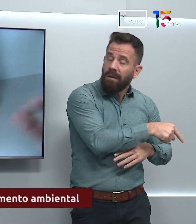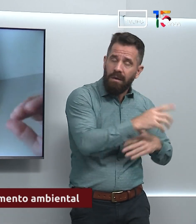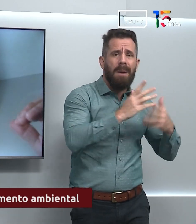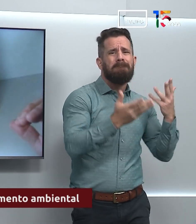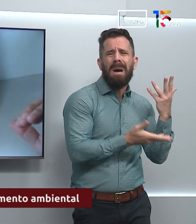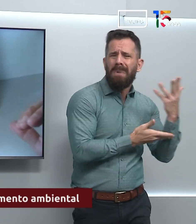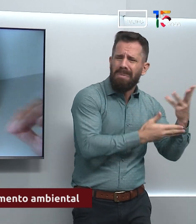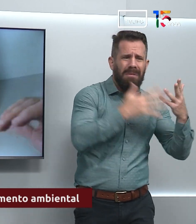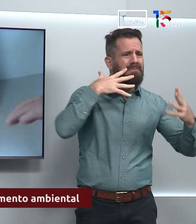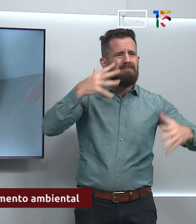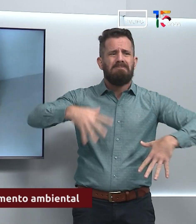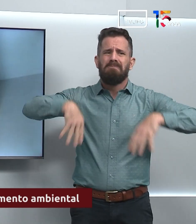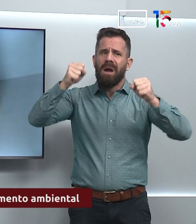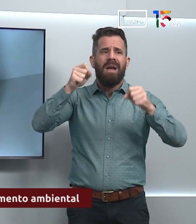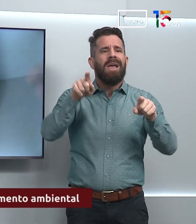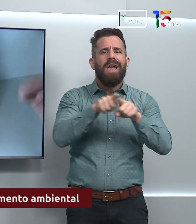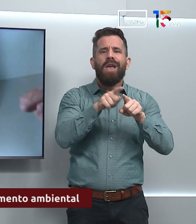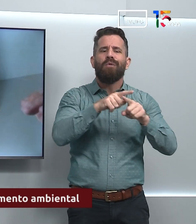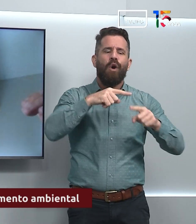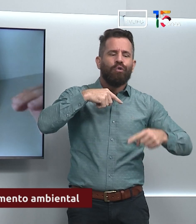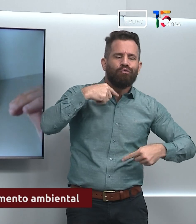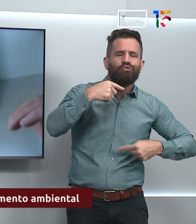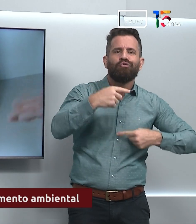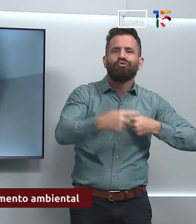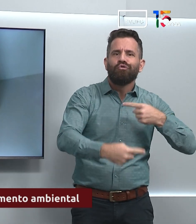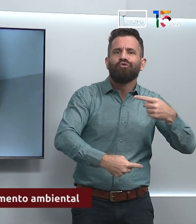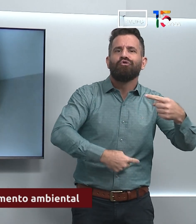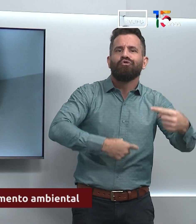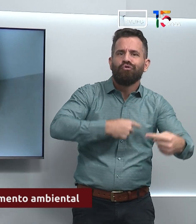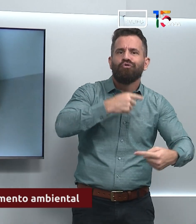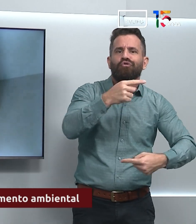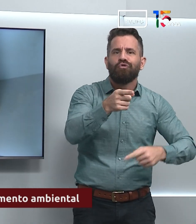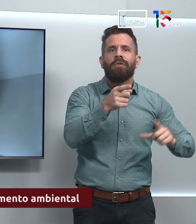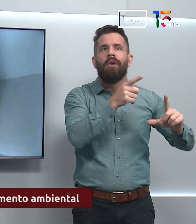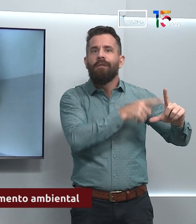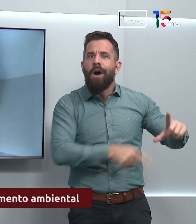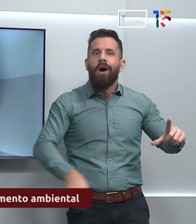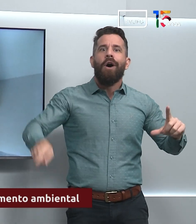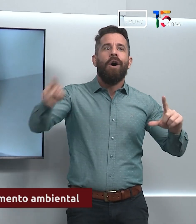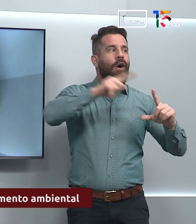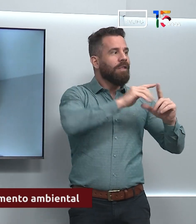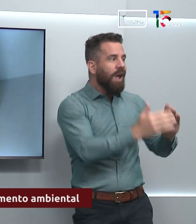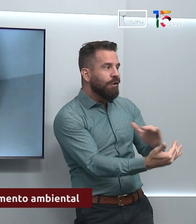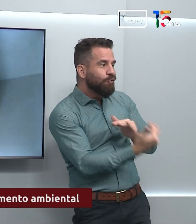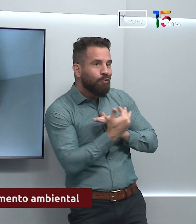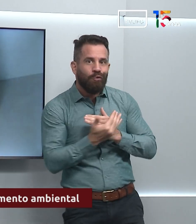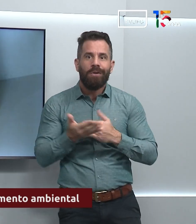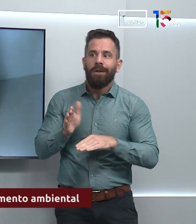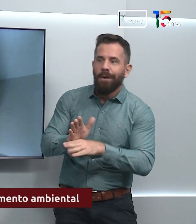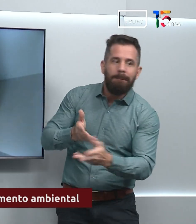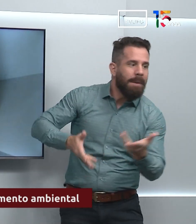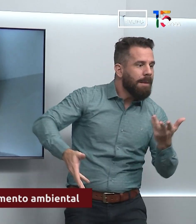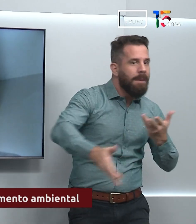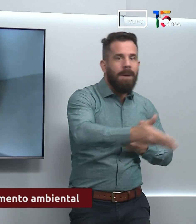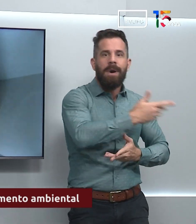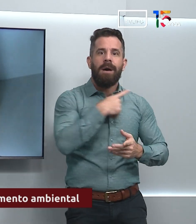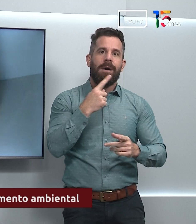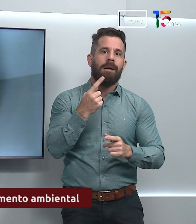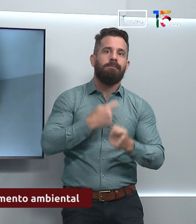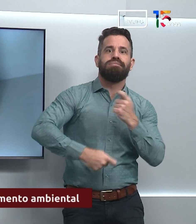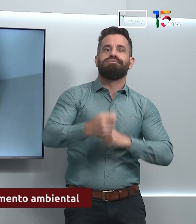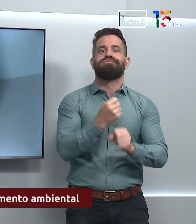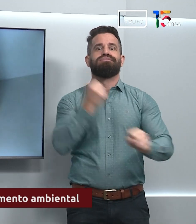desgraça. Fora isso, se você tem monitoramento, você consegue ter a chance de, por exemplo, desenvolver uma bioeconomia. Né? Por que tem